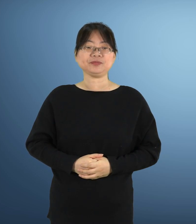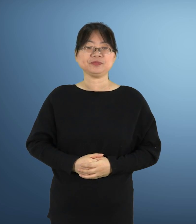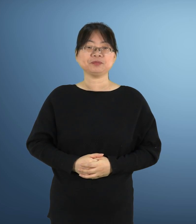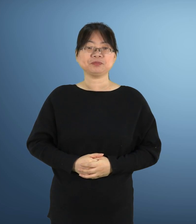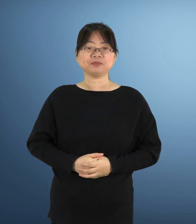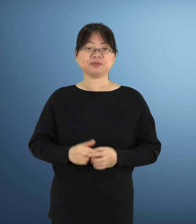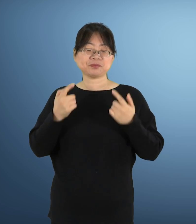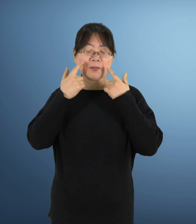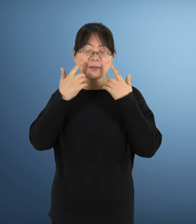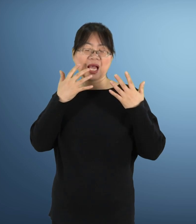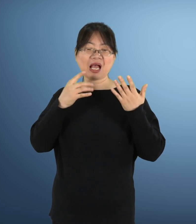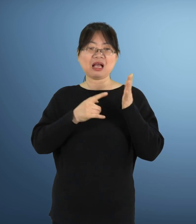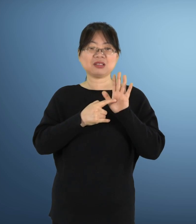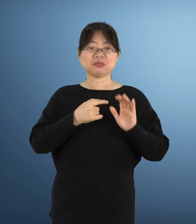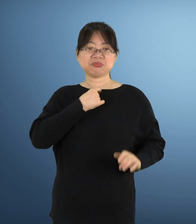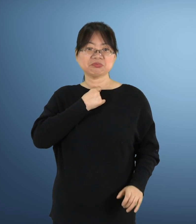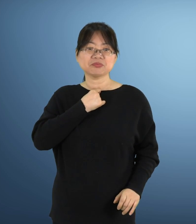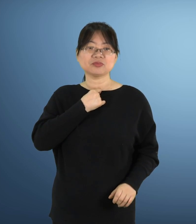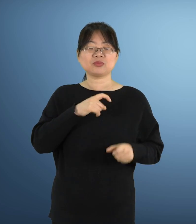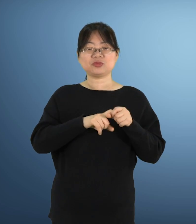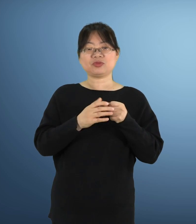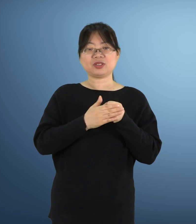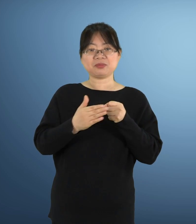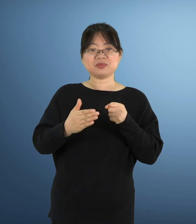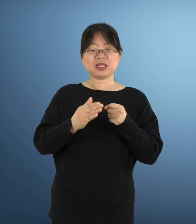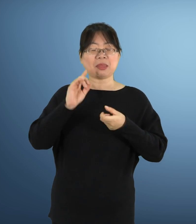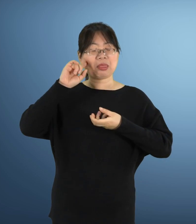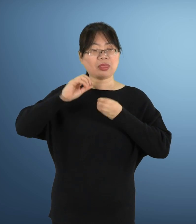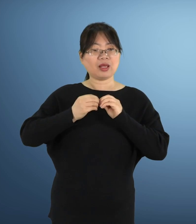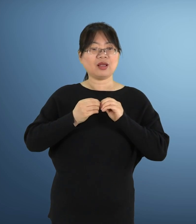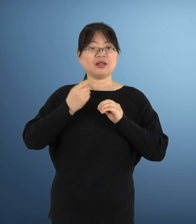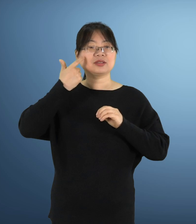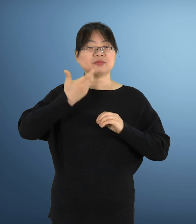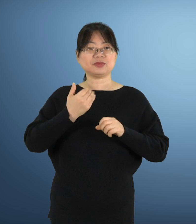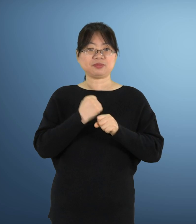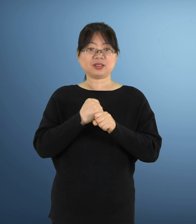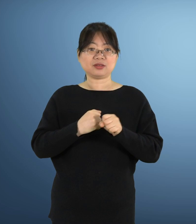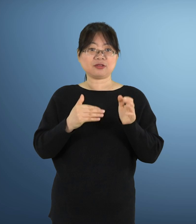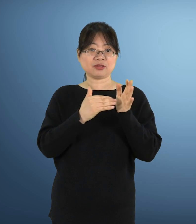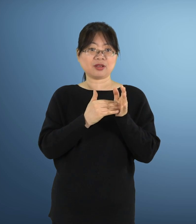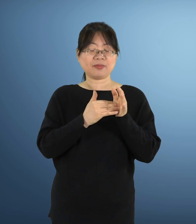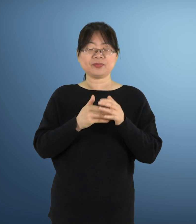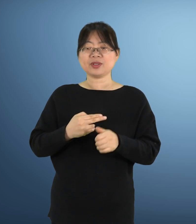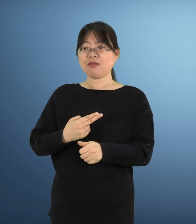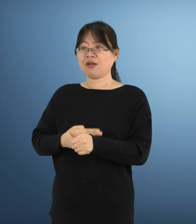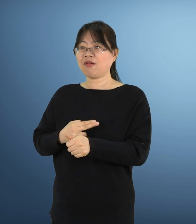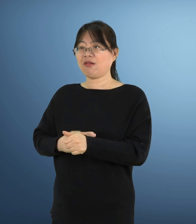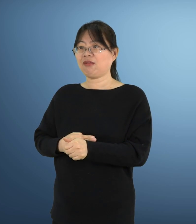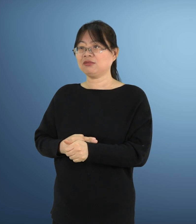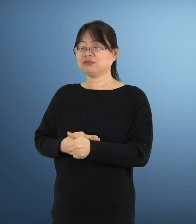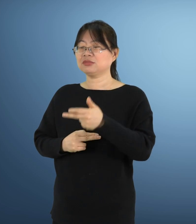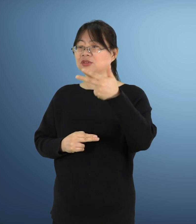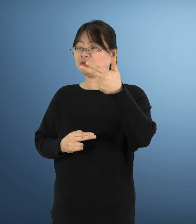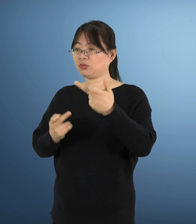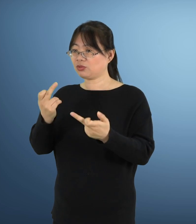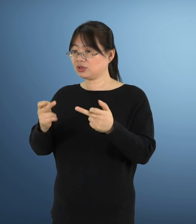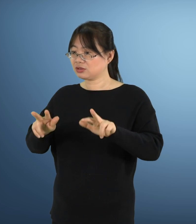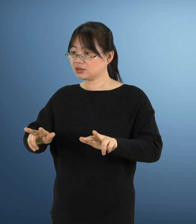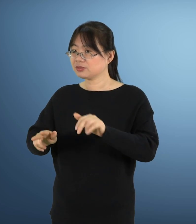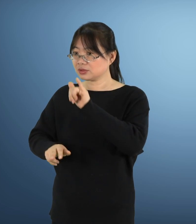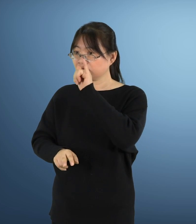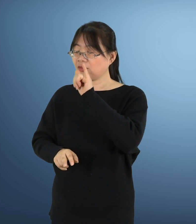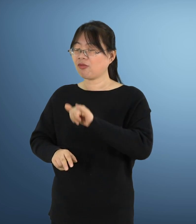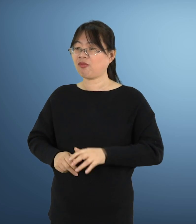완성하기 위해서. 부활이라는 게 어딨냐? 그래서 질문을 만든 거예요. 자, 선생님, 예를 들어서 7 형제가 있다